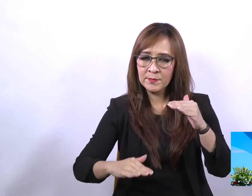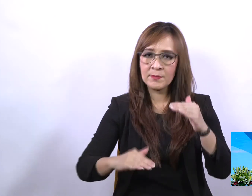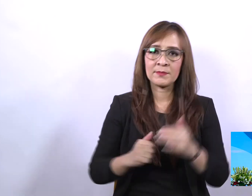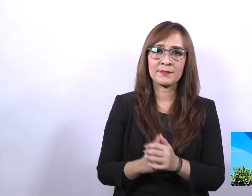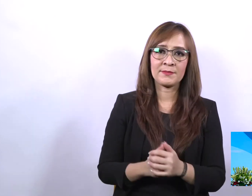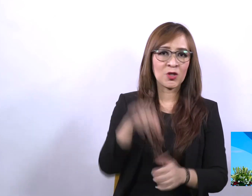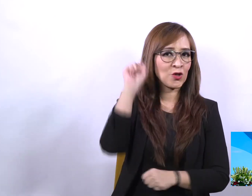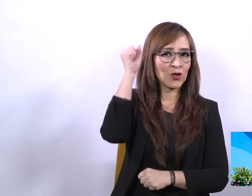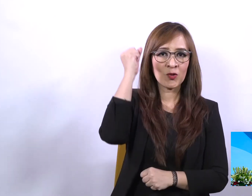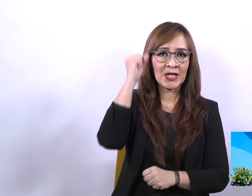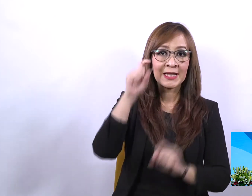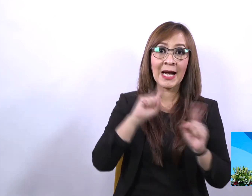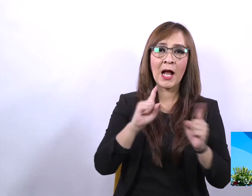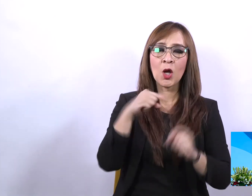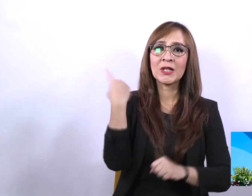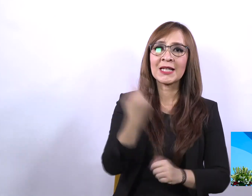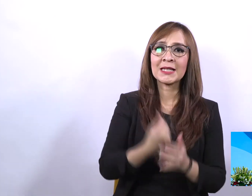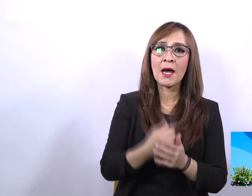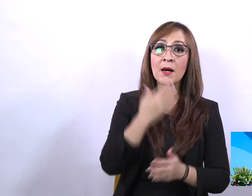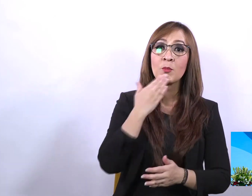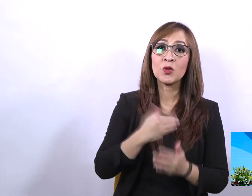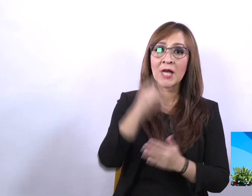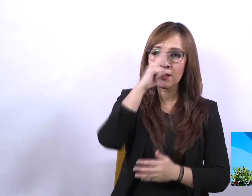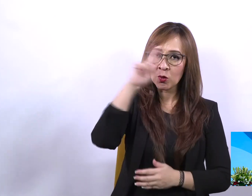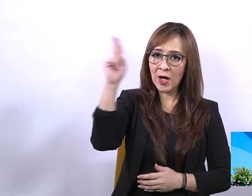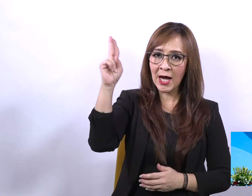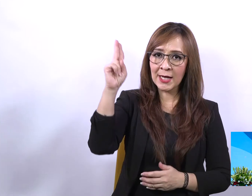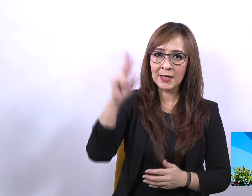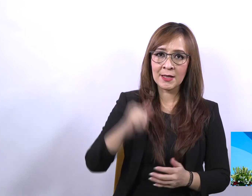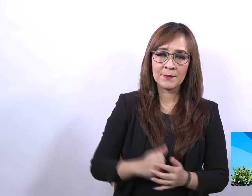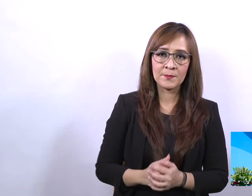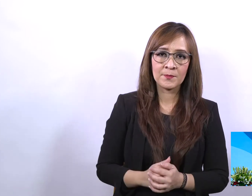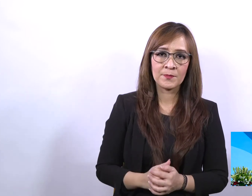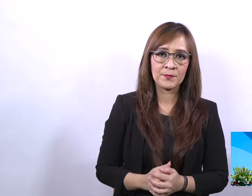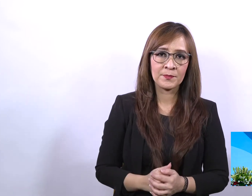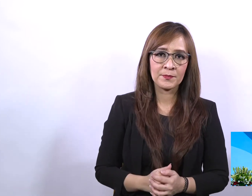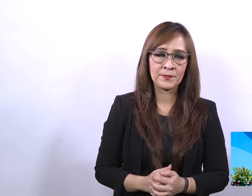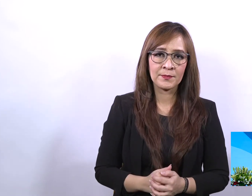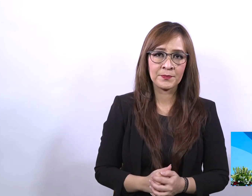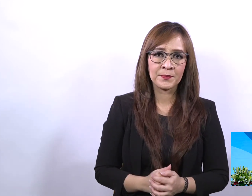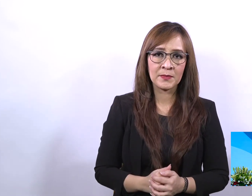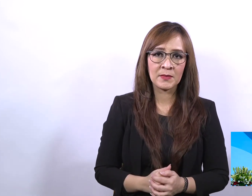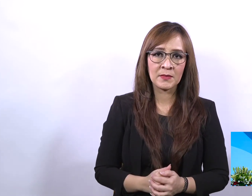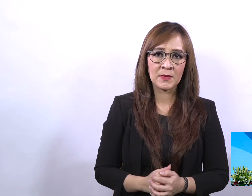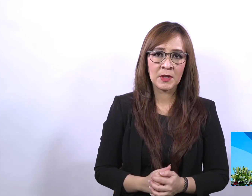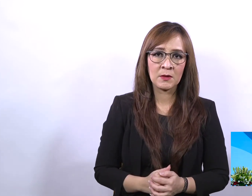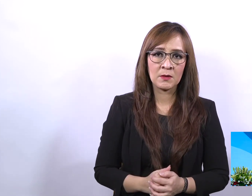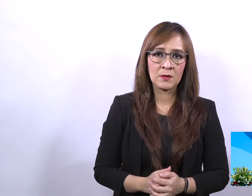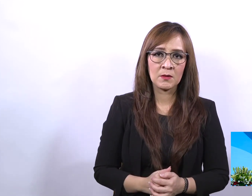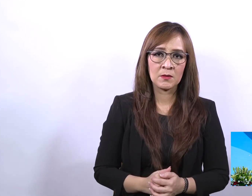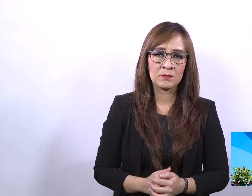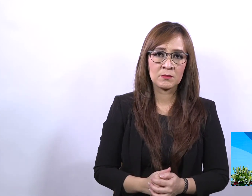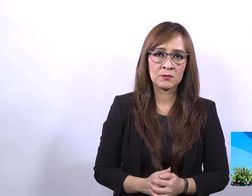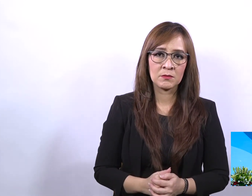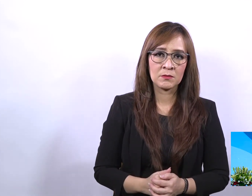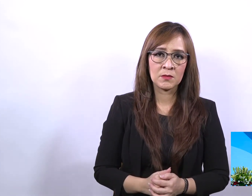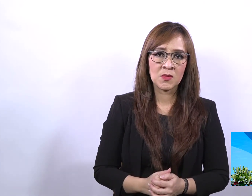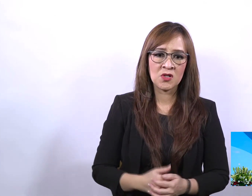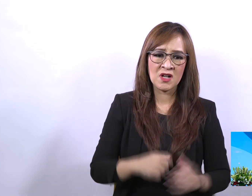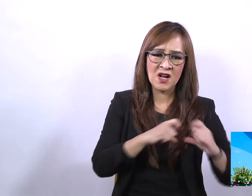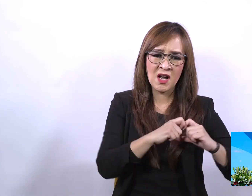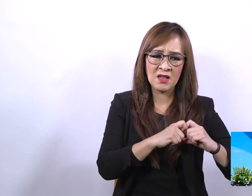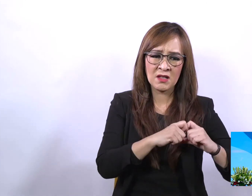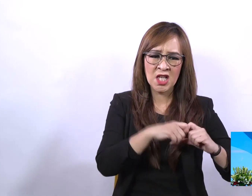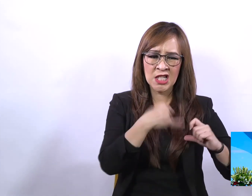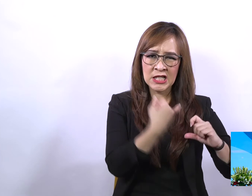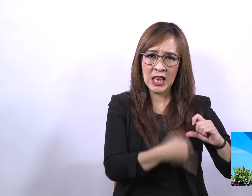hai kenapa gue jadi haters Hai omonganmu nggak bener engkau menghasut hatimu